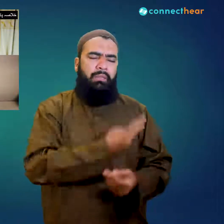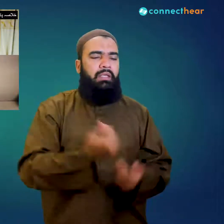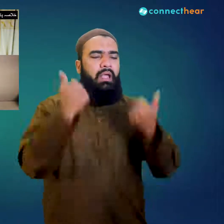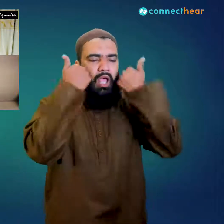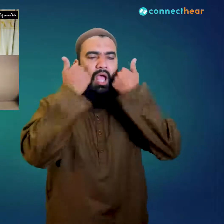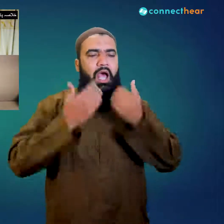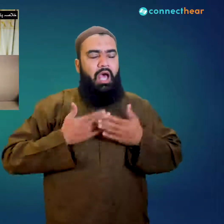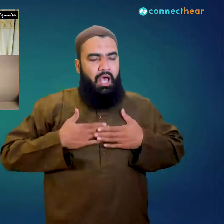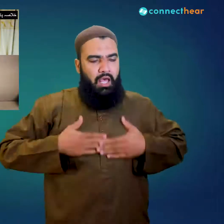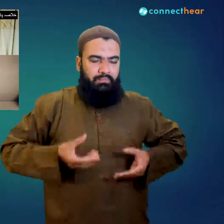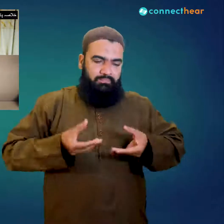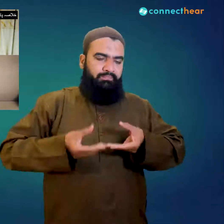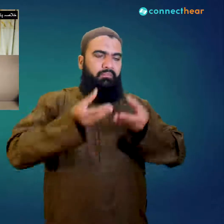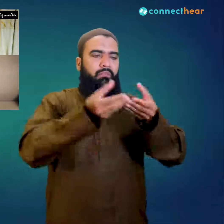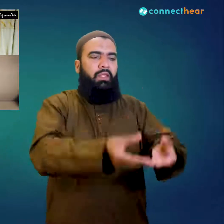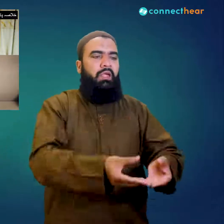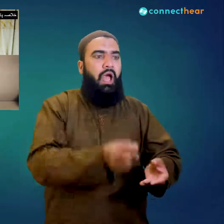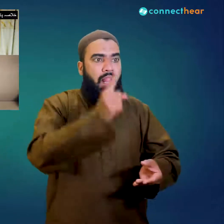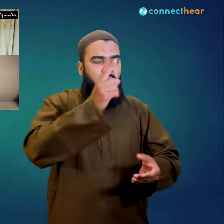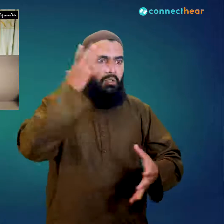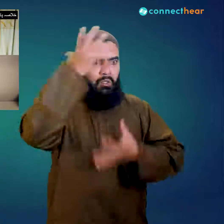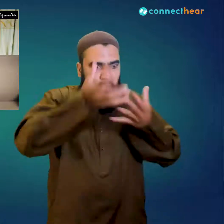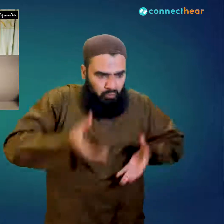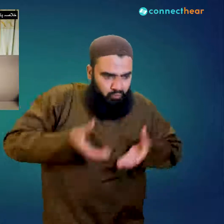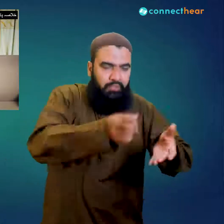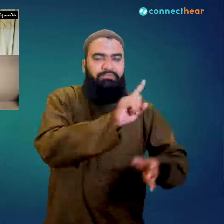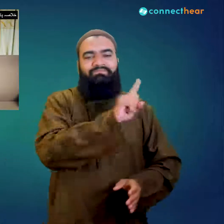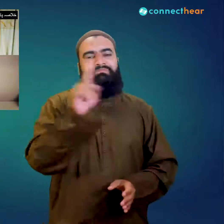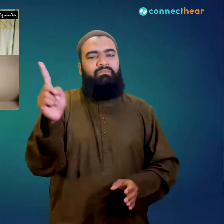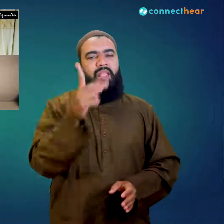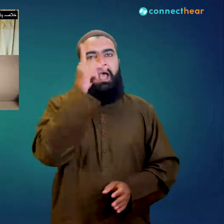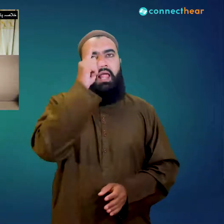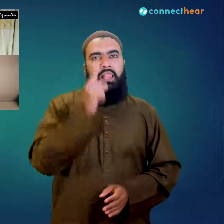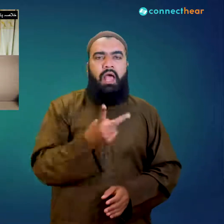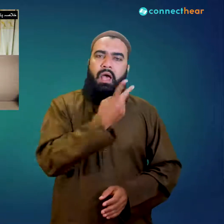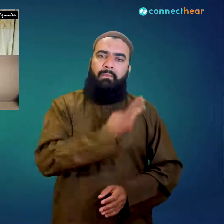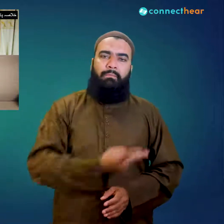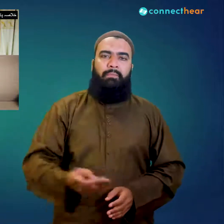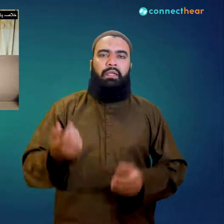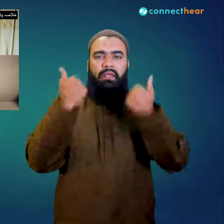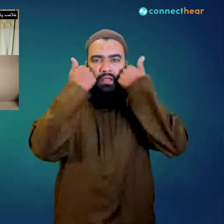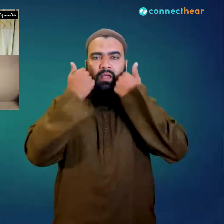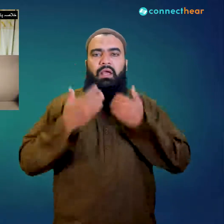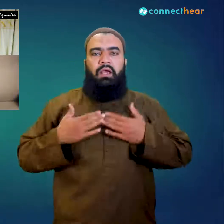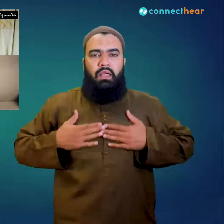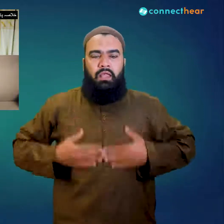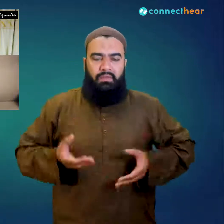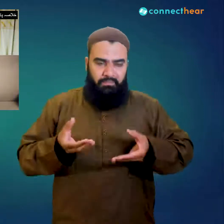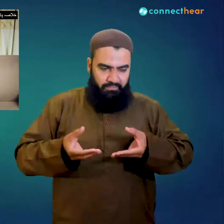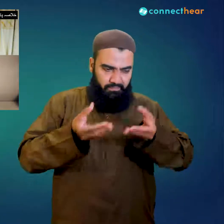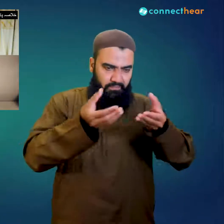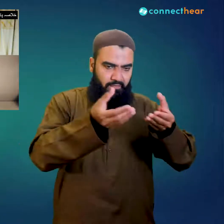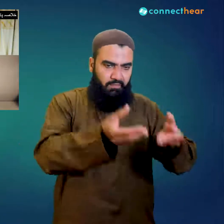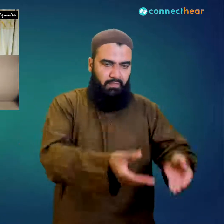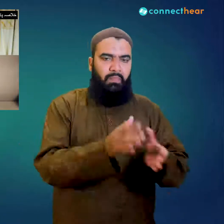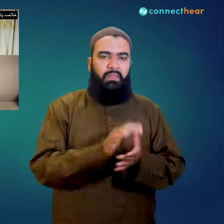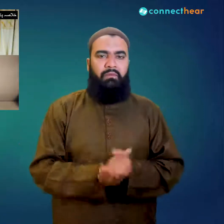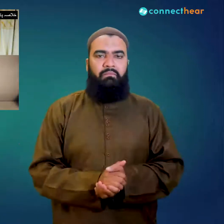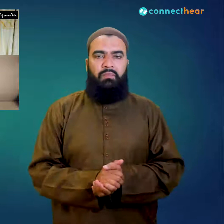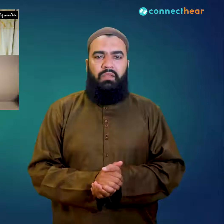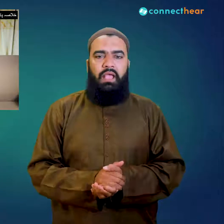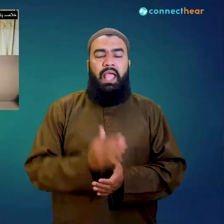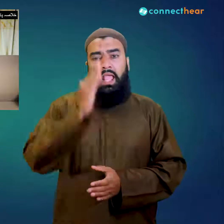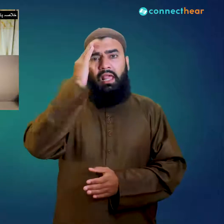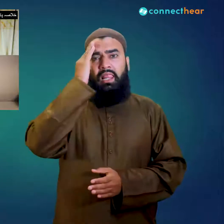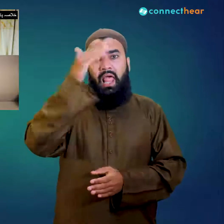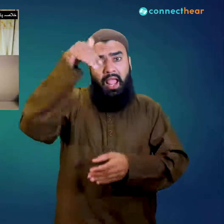چیز نہیں جو تم پر تنگی، حرج کا باعث بنے۔ تو اللہ نے احکامات کو آسان فرمایا ہے۔ پھر فرمایا